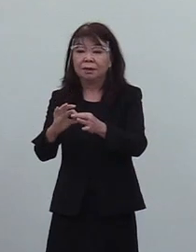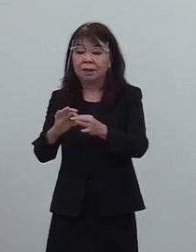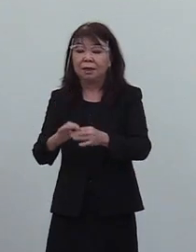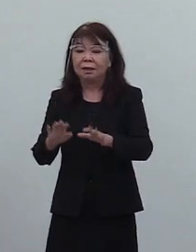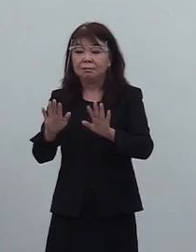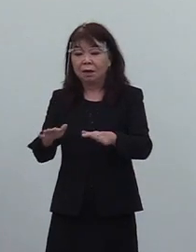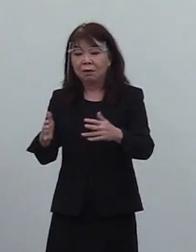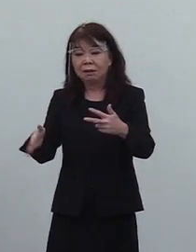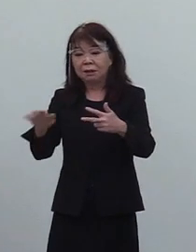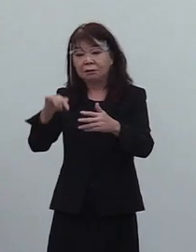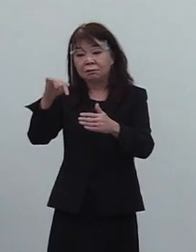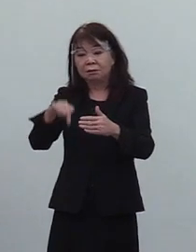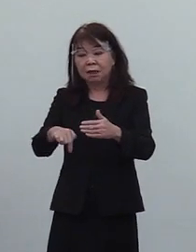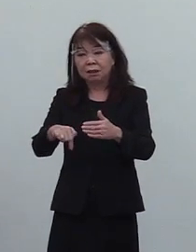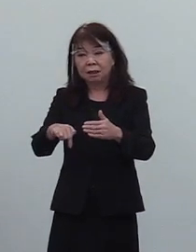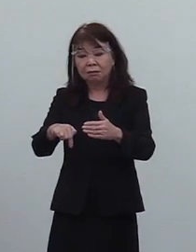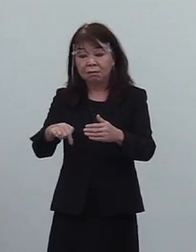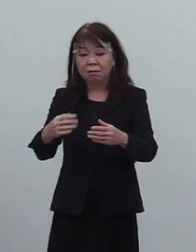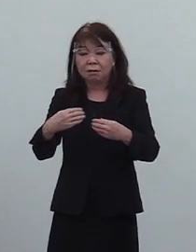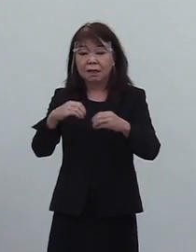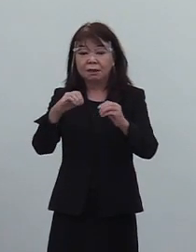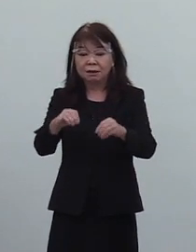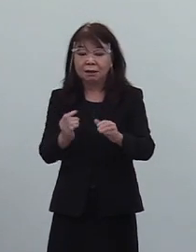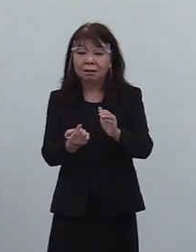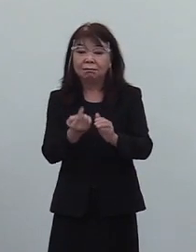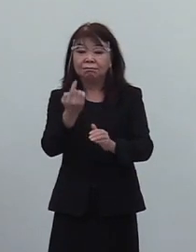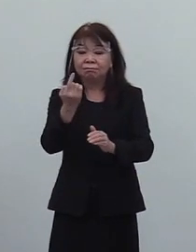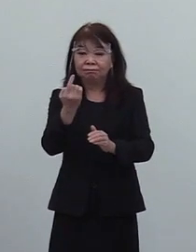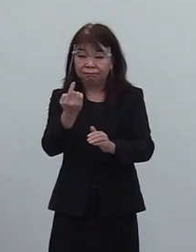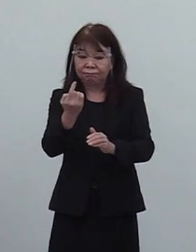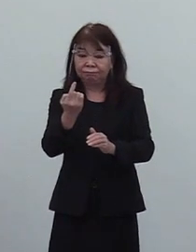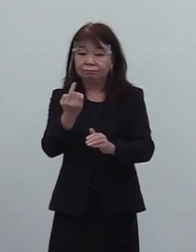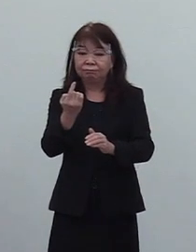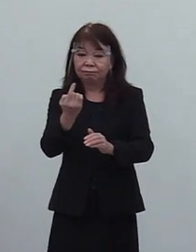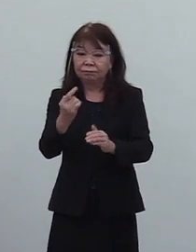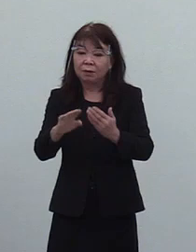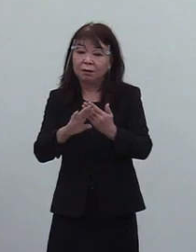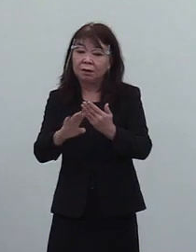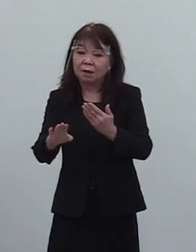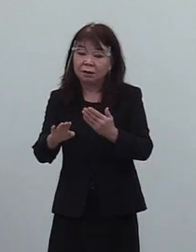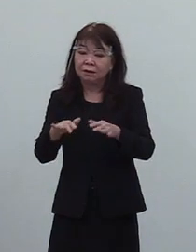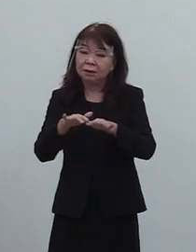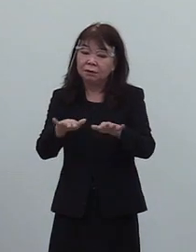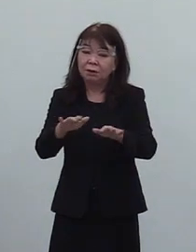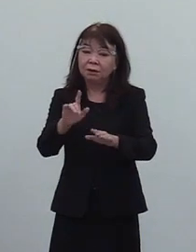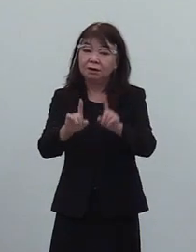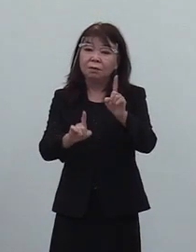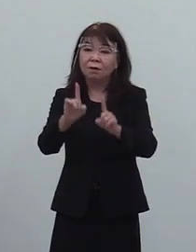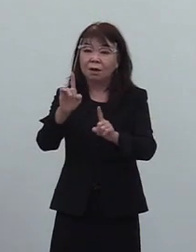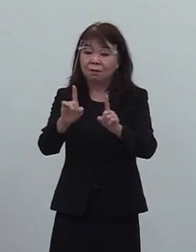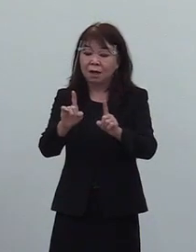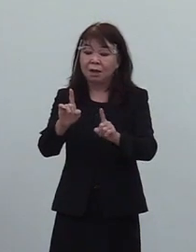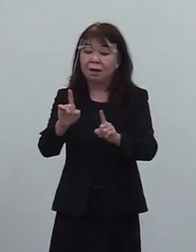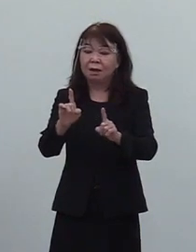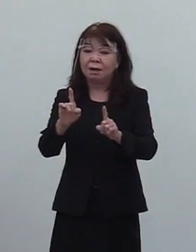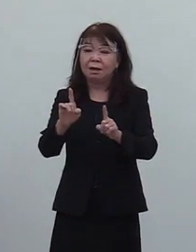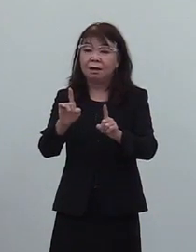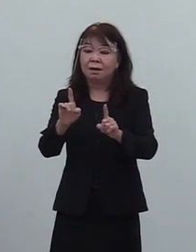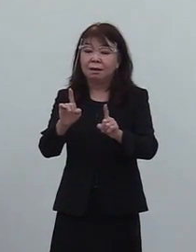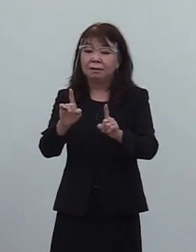ては施設の中での感染が出ておるということですけども、それ以外に広がりがあるかどうかということはちょっ